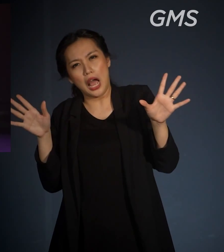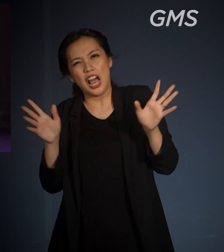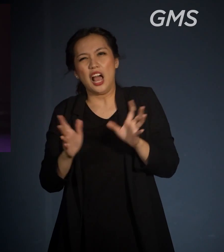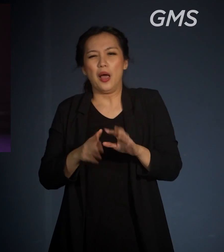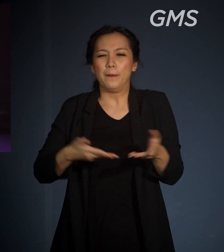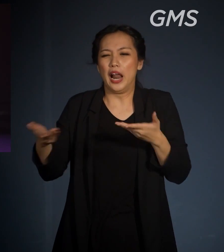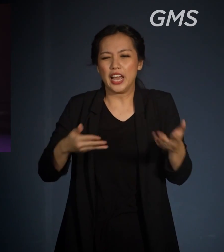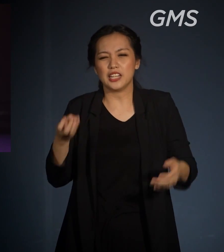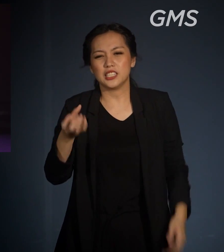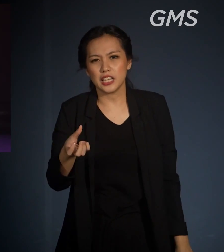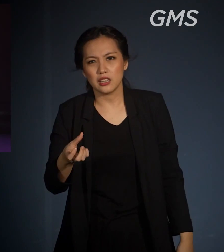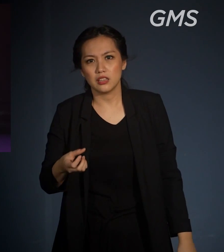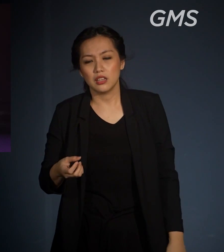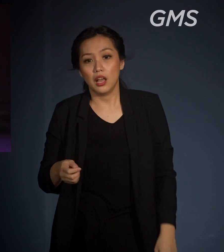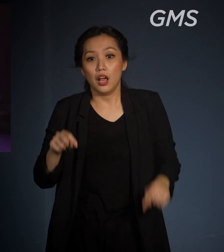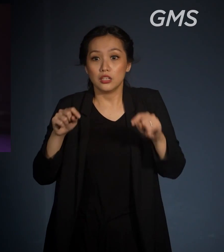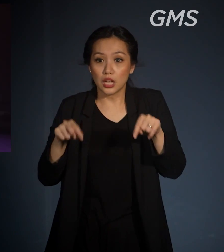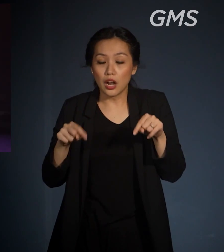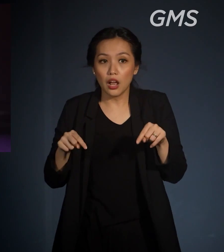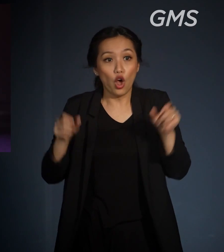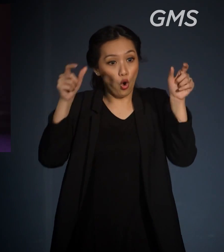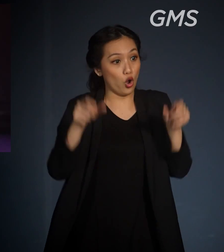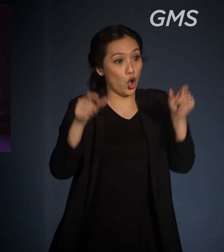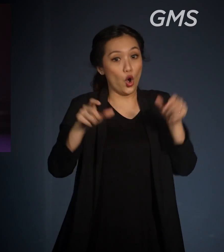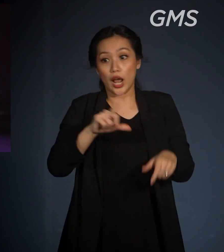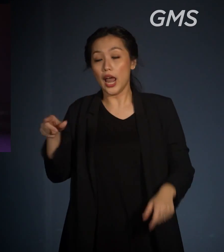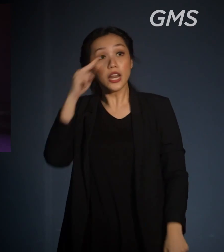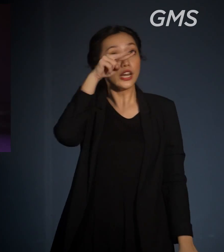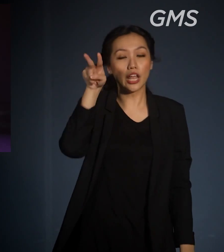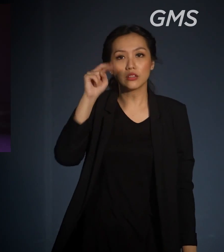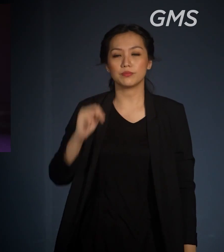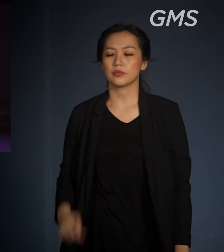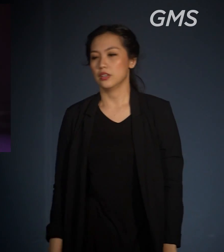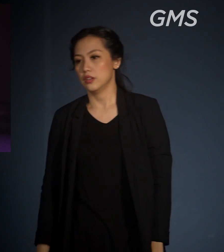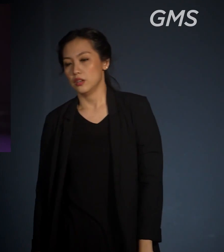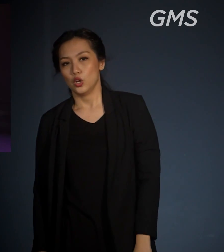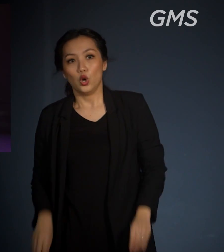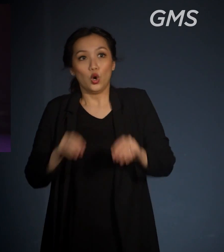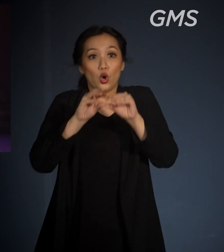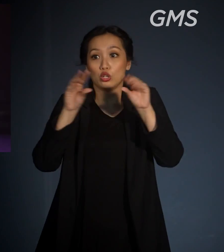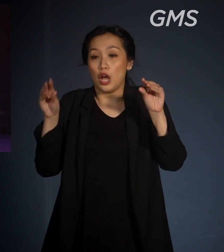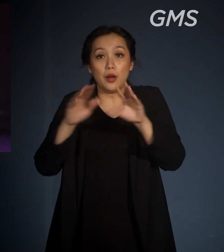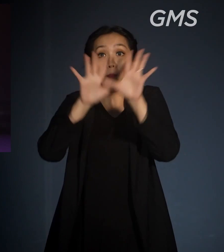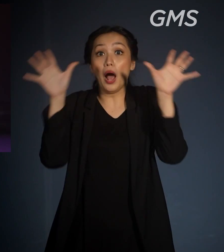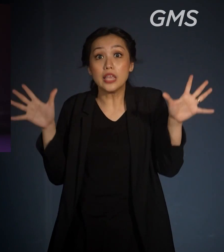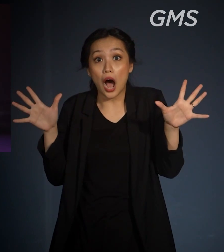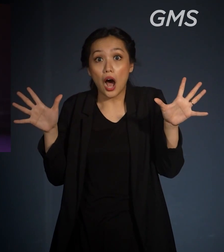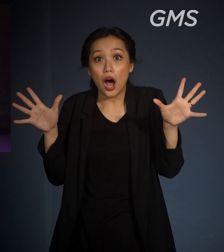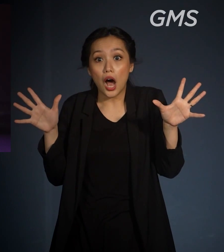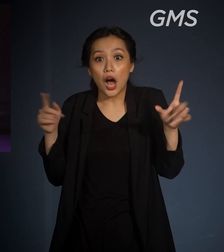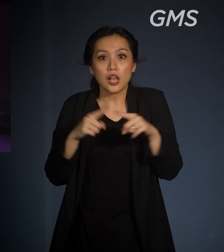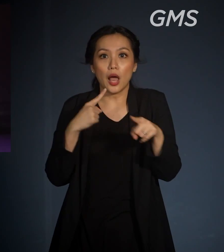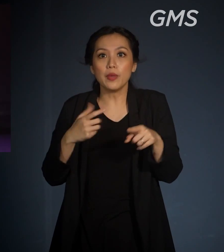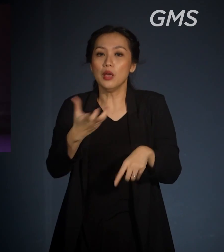Sekarang orang lihat, loh ini tambah sibuk dalam pekerjaan, tapi kok masih bisa pelayanan. Yang beda di mana?